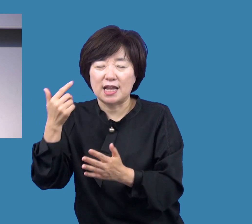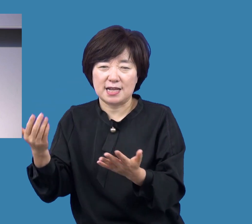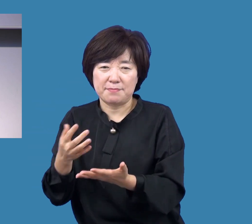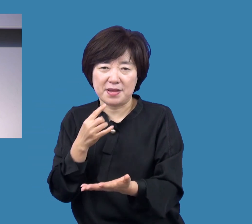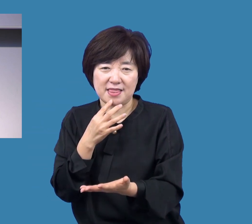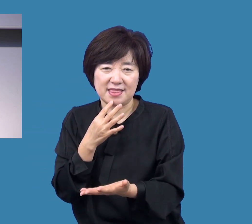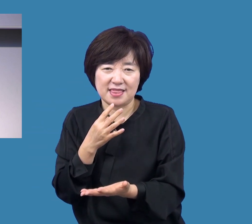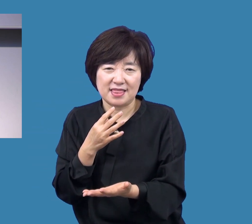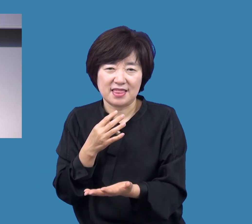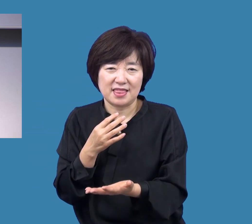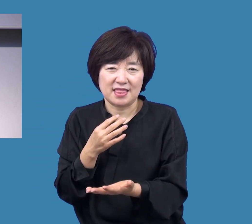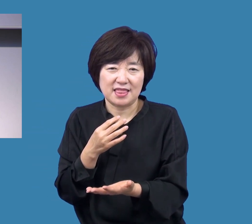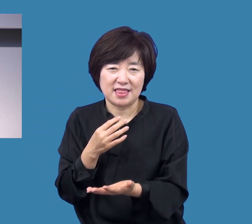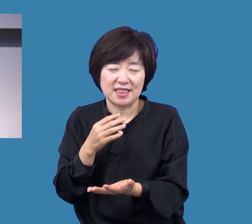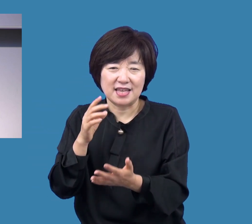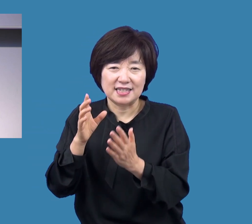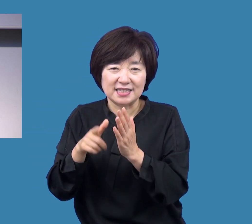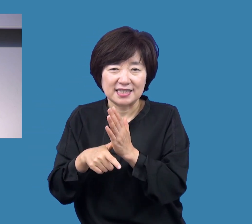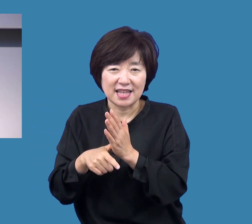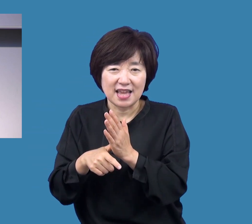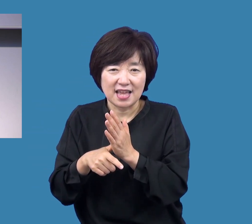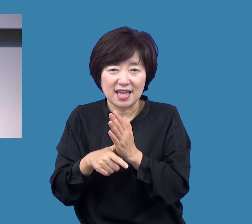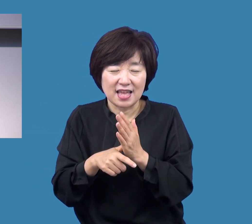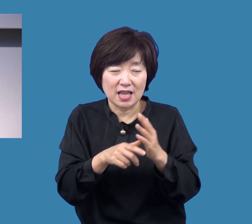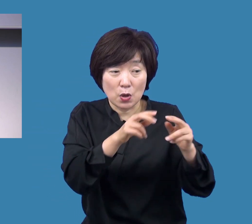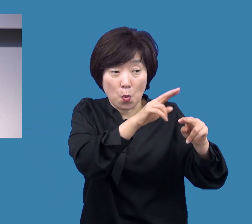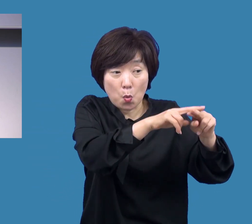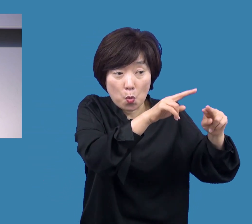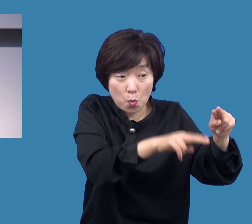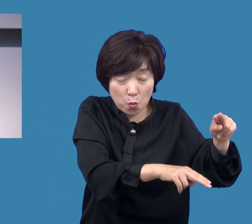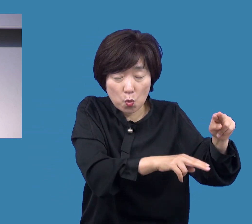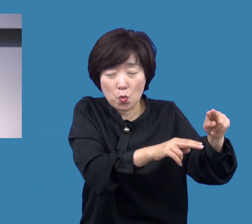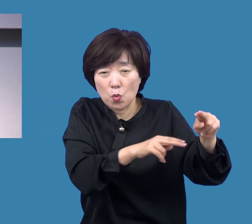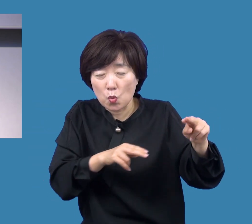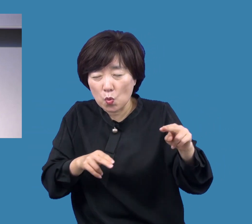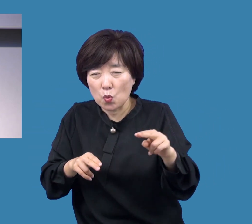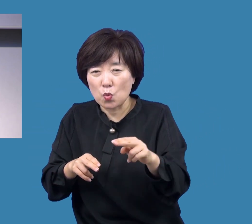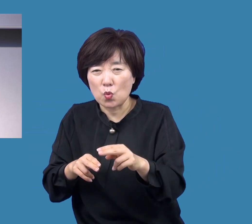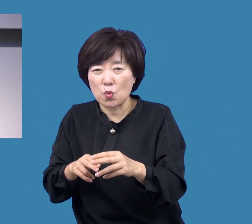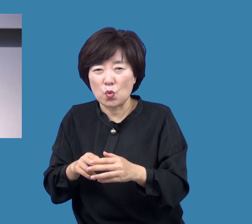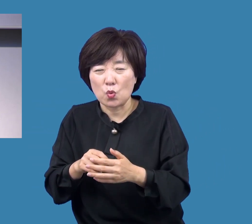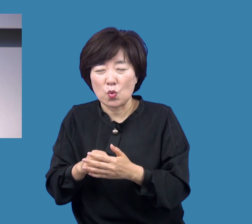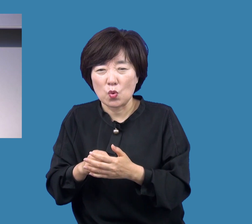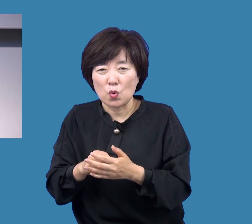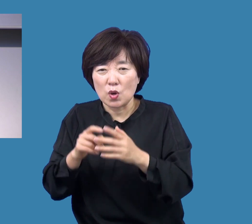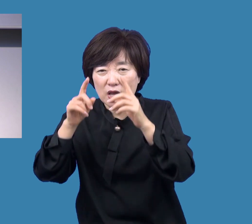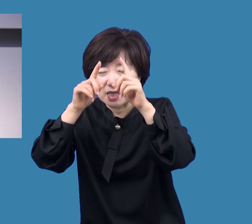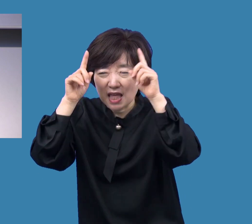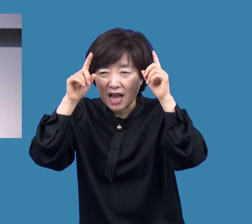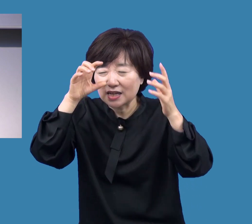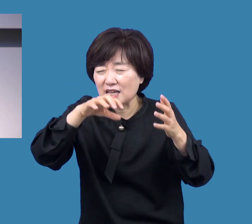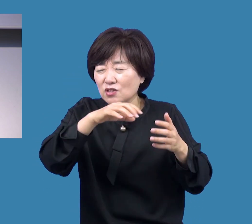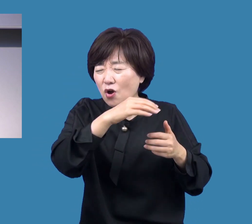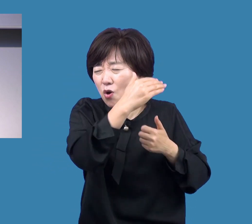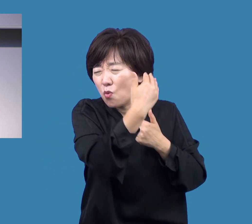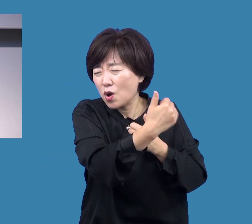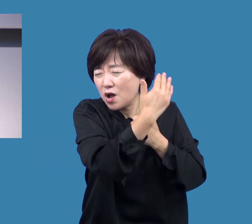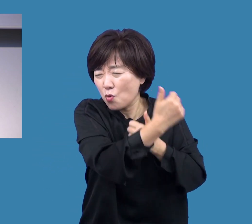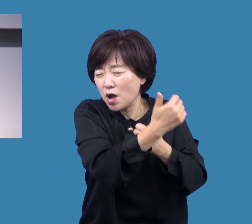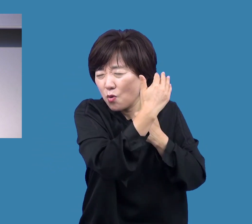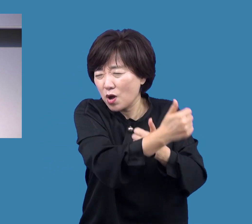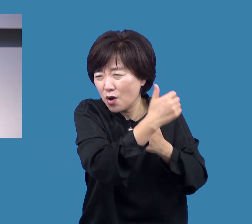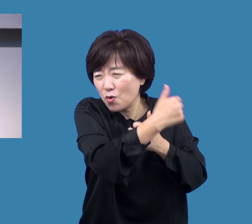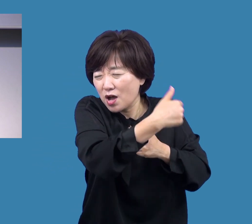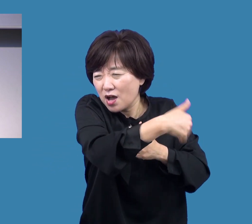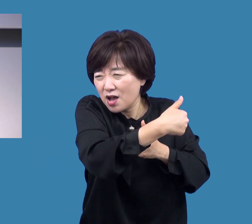근데 그때만 해도 이제 그만둔 지 오래 안 돼서 뭐 그 대학들에서 강의해달라고 선배들이 연락도 가끔 오고